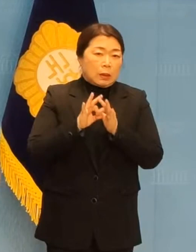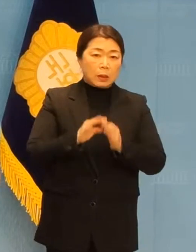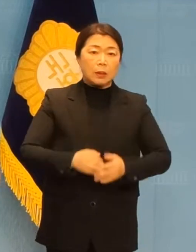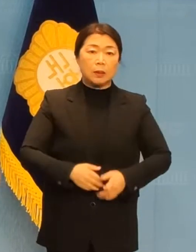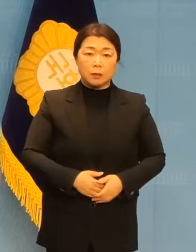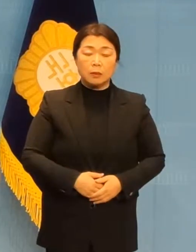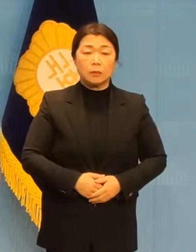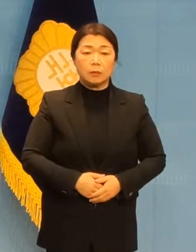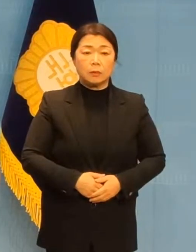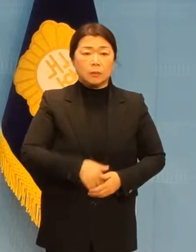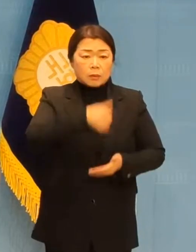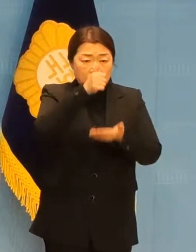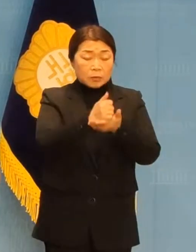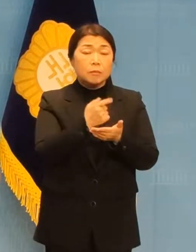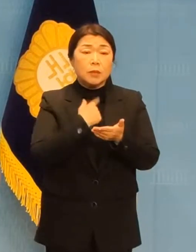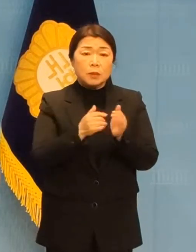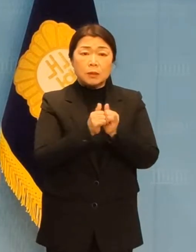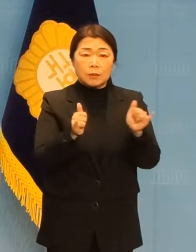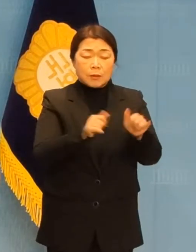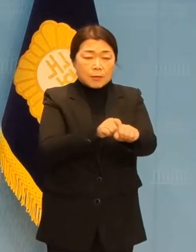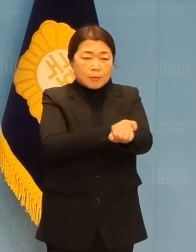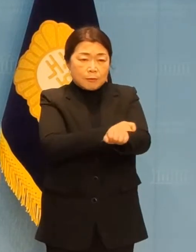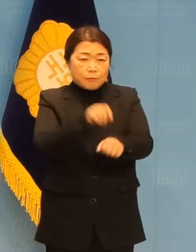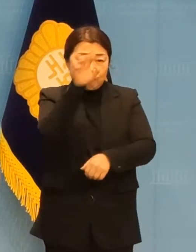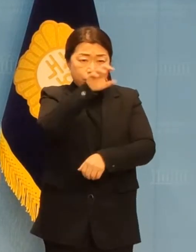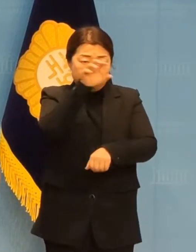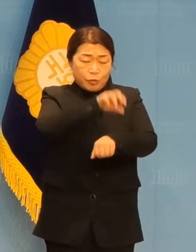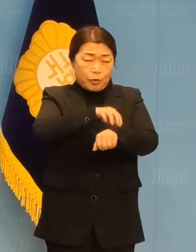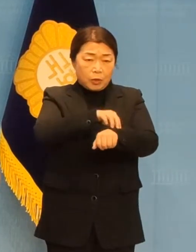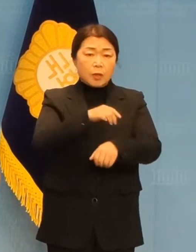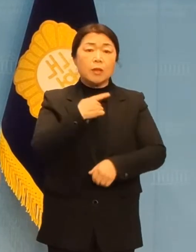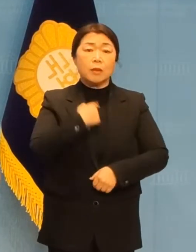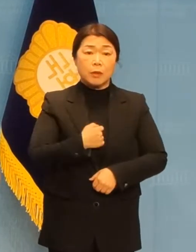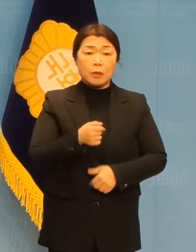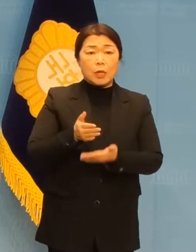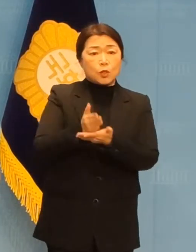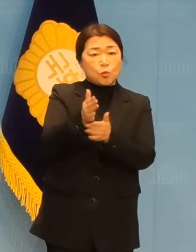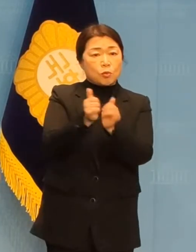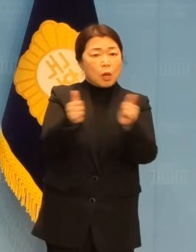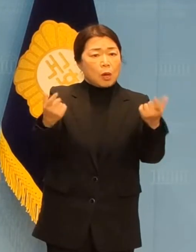범인은 특수훈련을 받은 전문가와 같은,